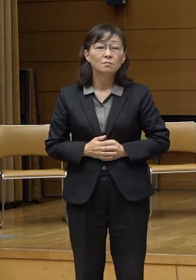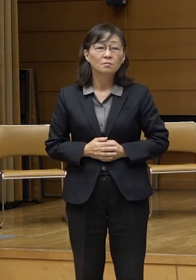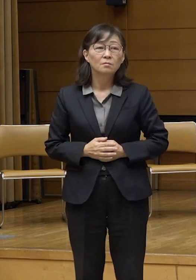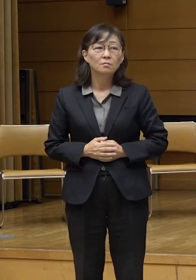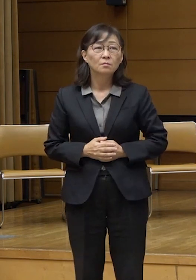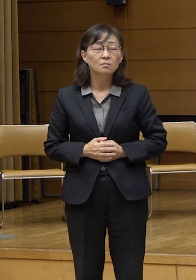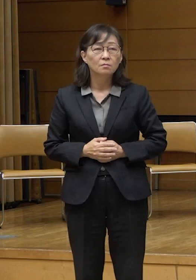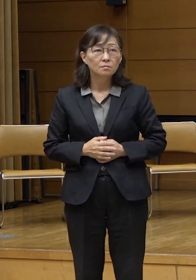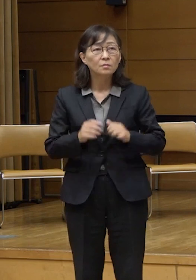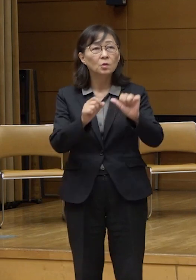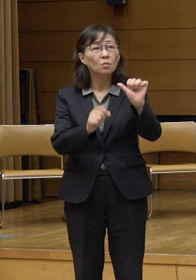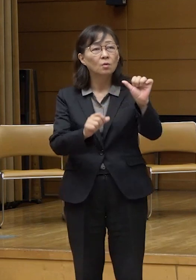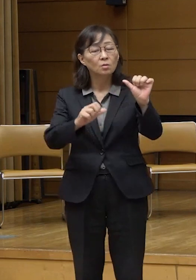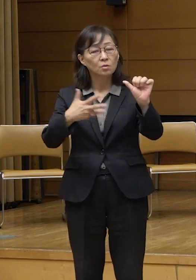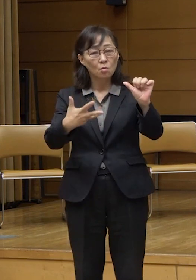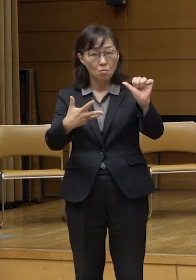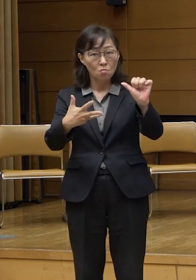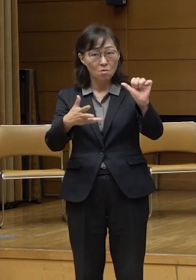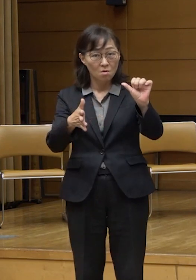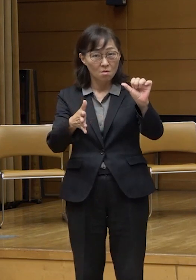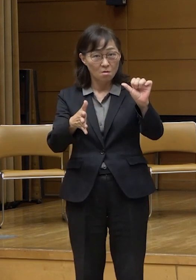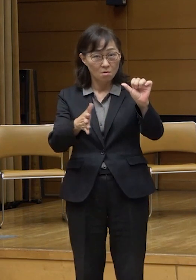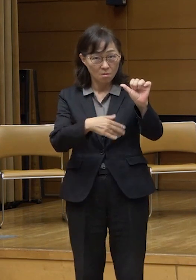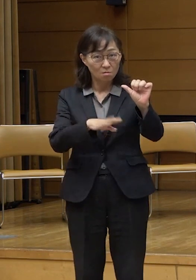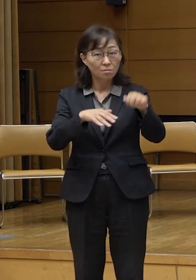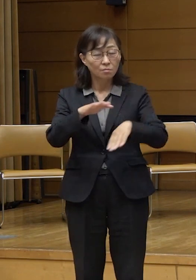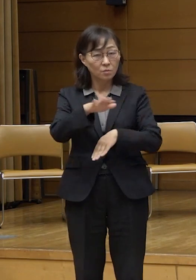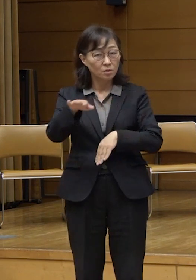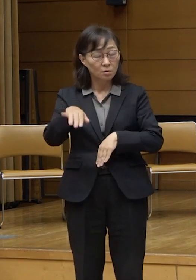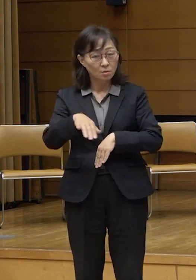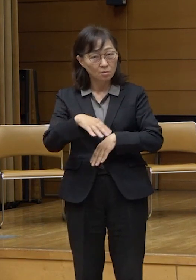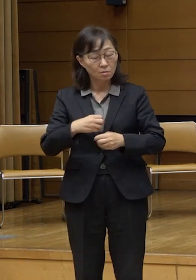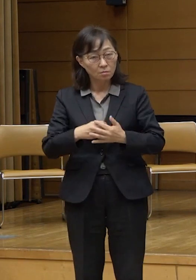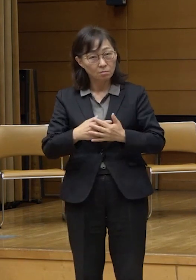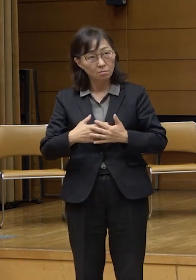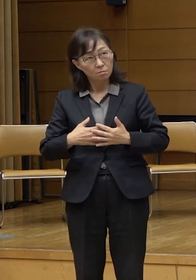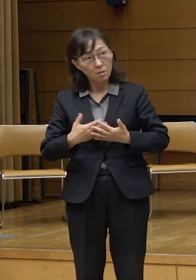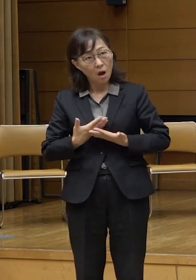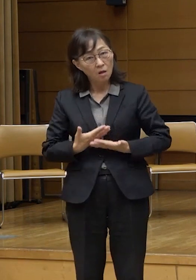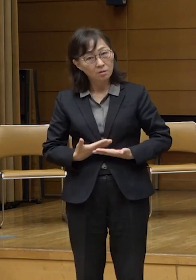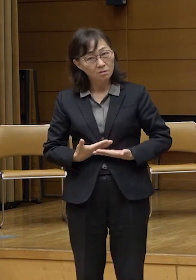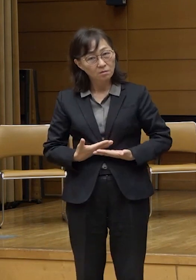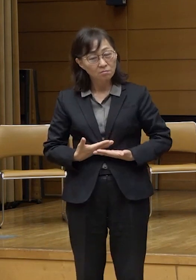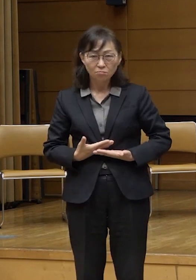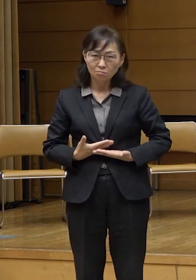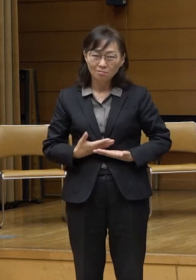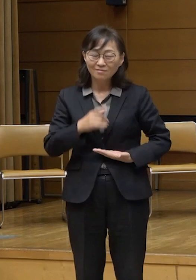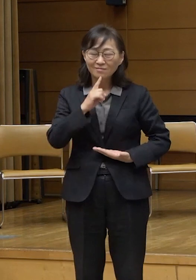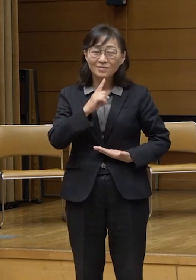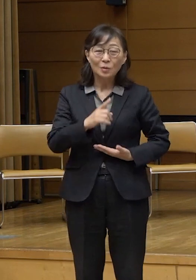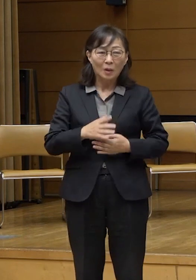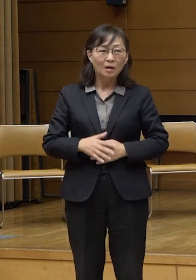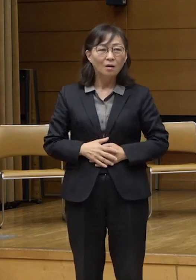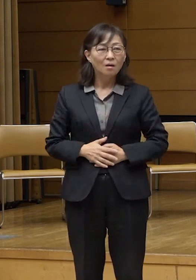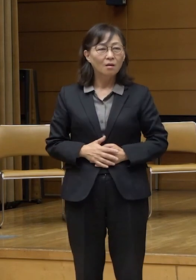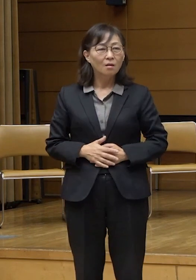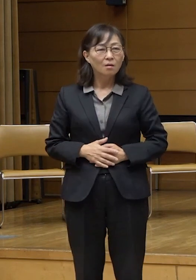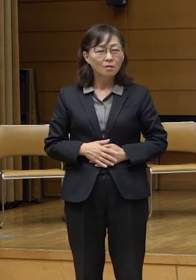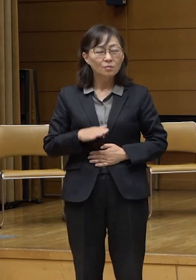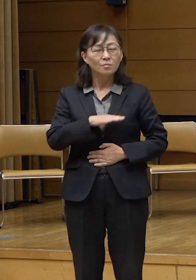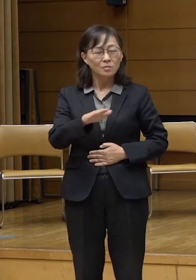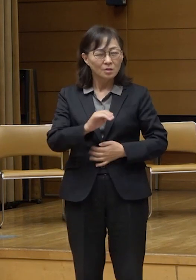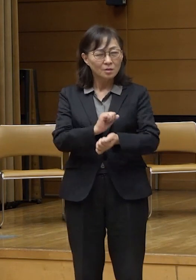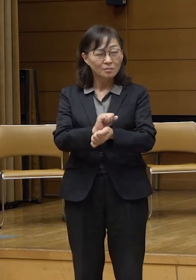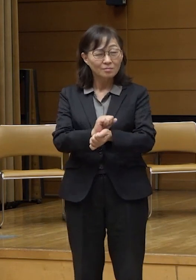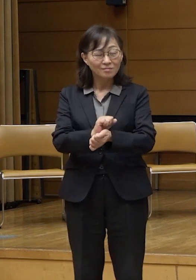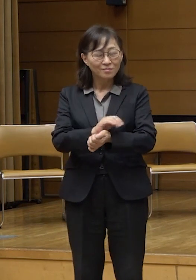8日からということで、皆さんかなり安心しているなという印象、安心といいますか、外バス区間から解放されたのかなという